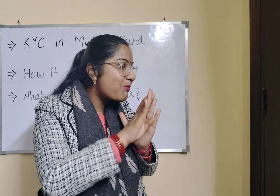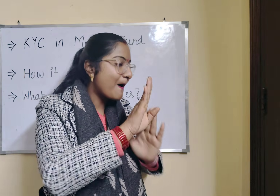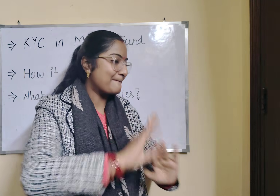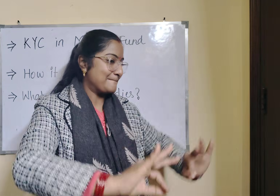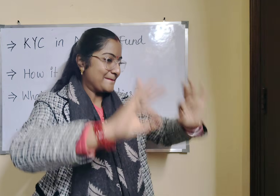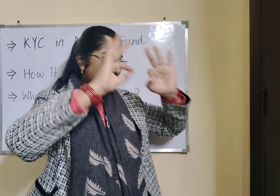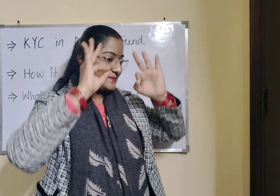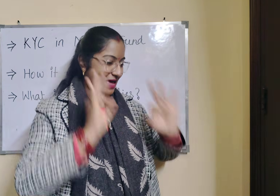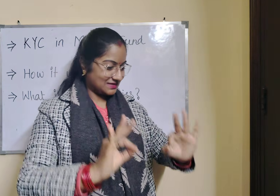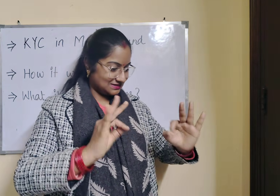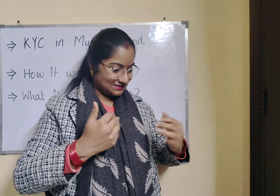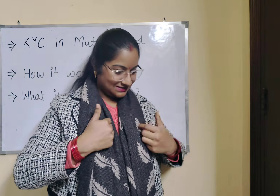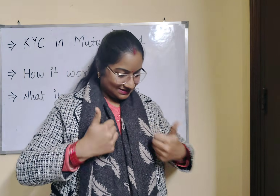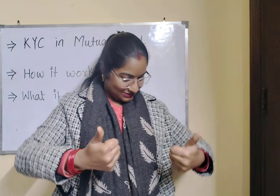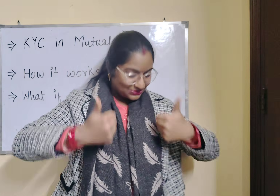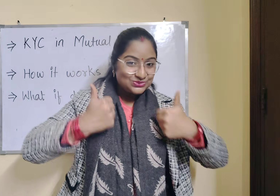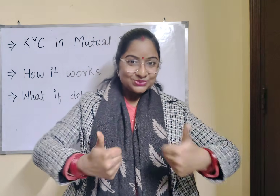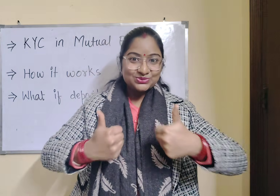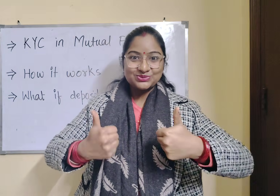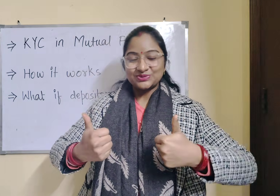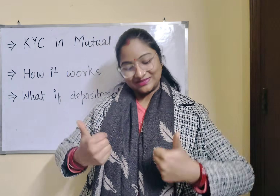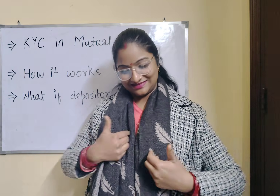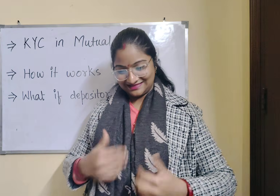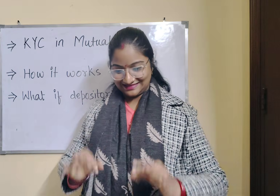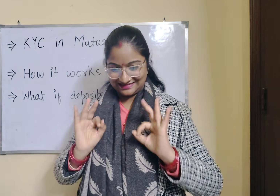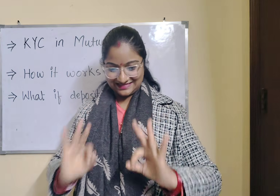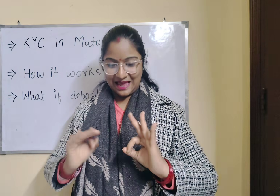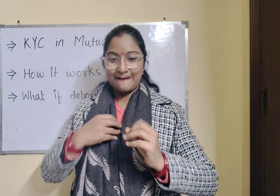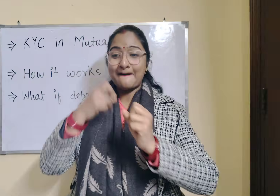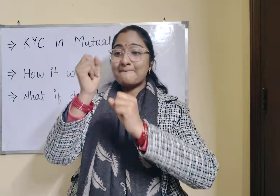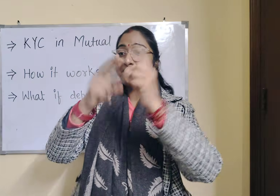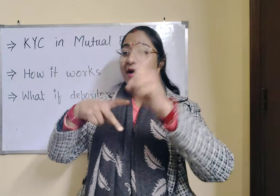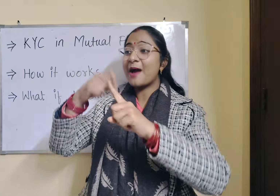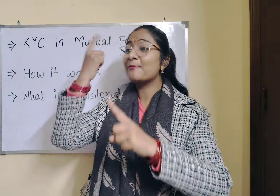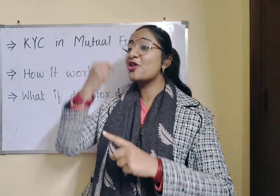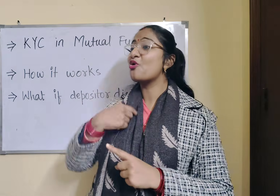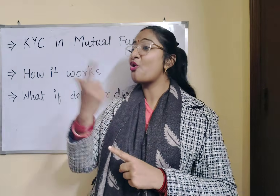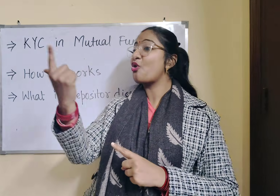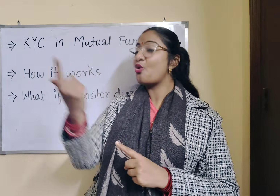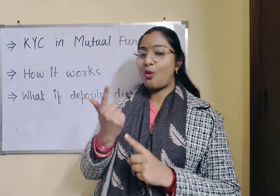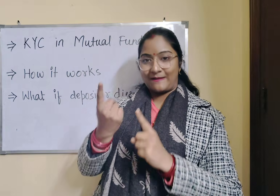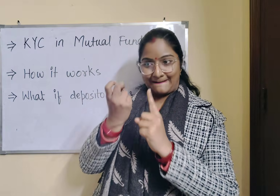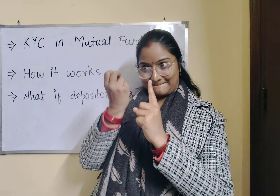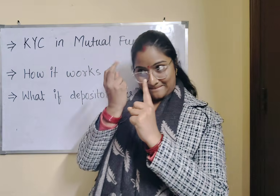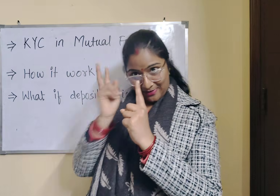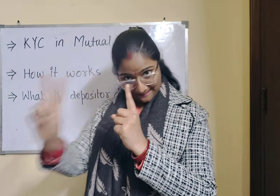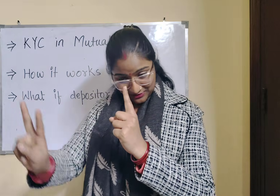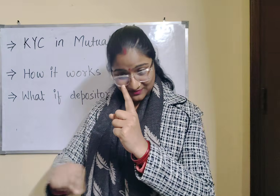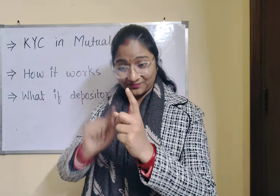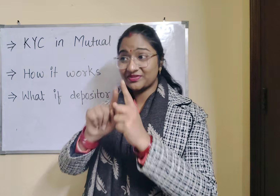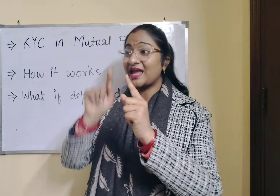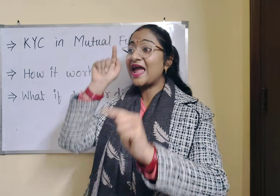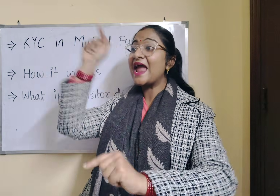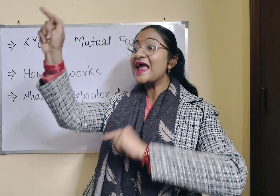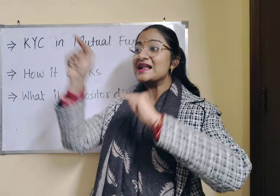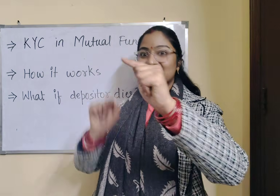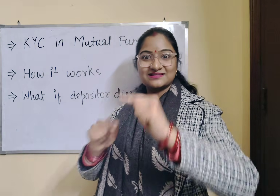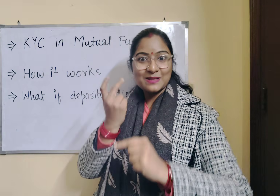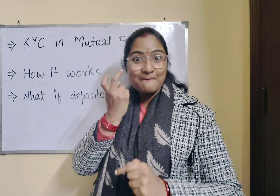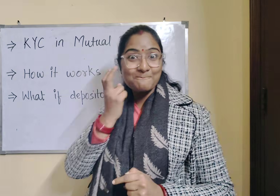अपने बिजनेस को ग्रोथ किया, बहुत अच्छा काम चला, मैं बहुत सक्सेसफुल रही, तो मैंने जो बैंक से लोन लिया था मैं उसको वो वापस